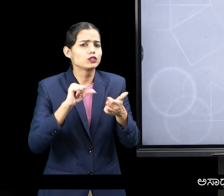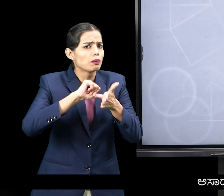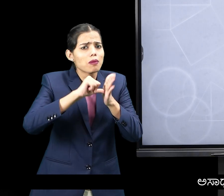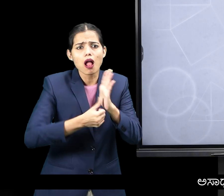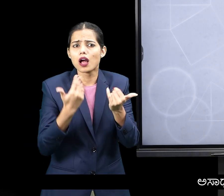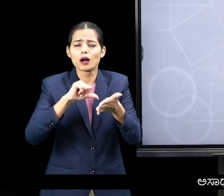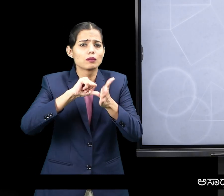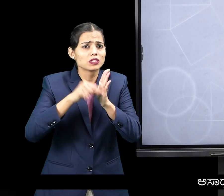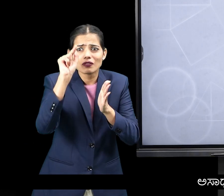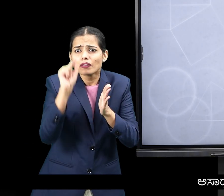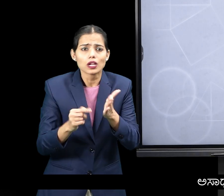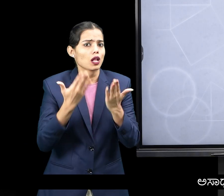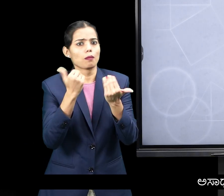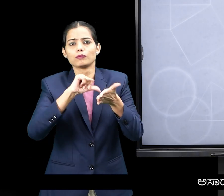ಅಸಾಧ್ಯ ಘಟನೆಗಳು,